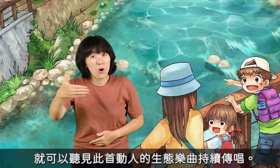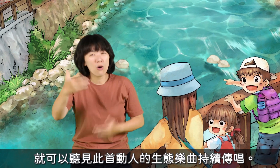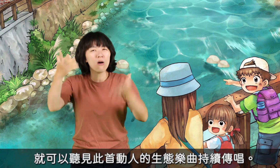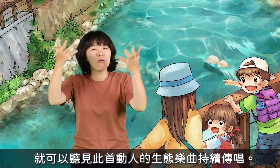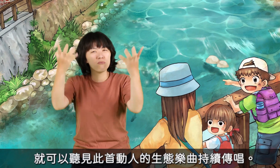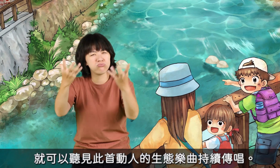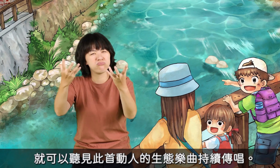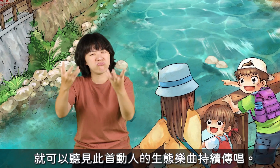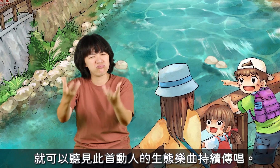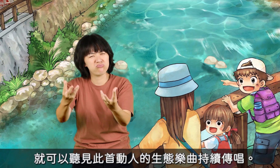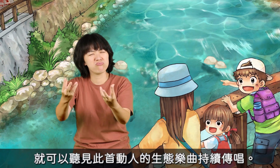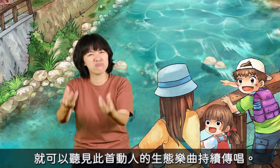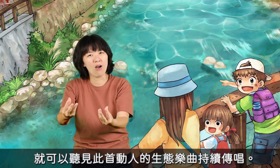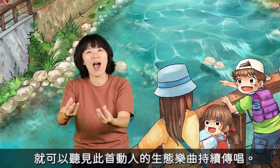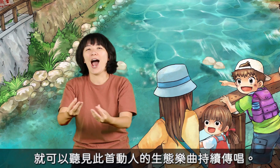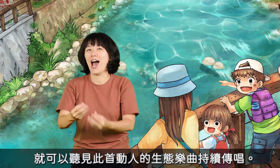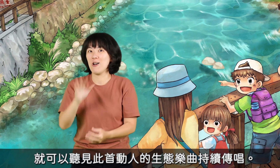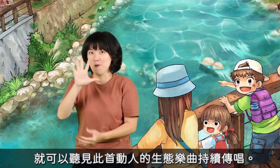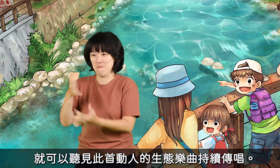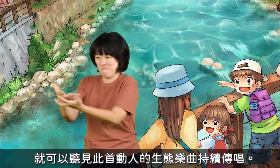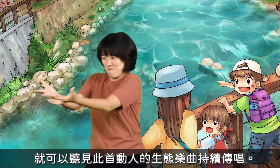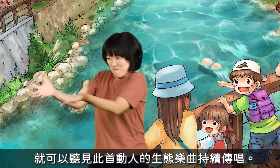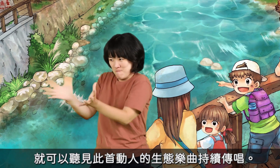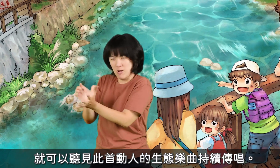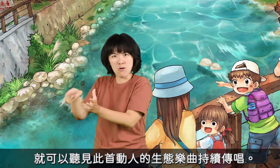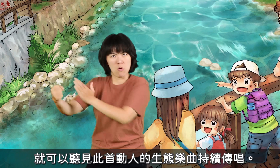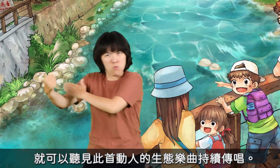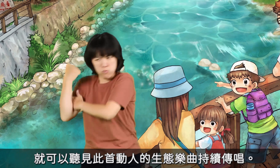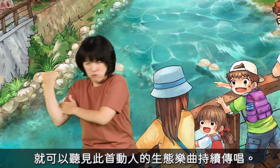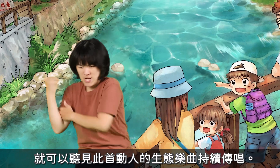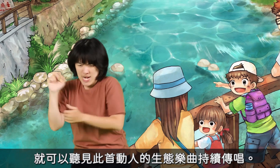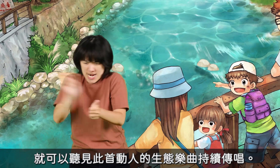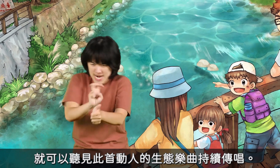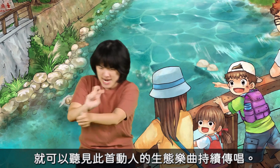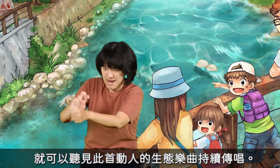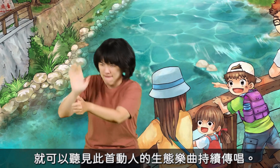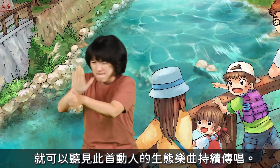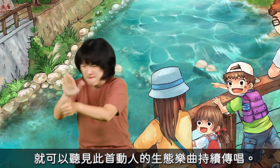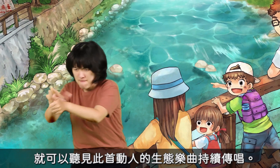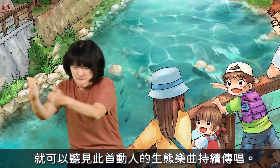听见此首动人的生态乐曲持续传唱。